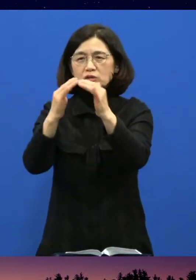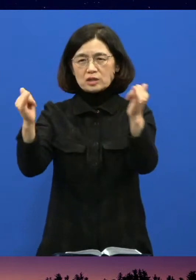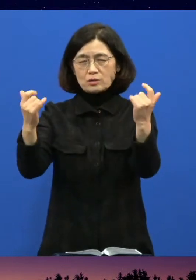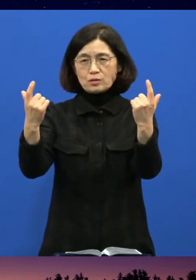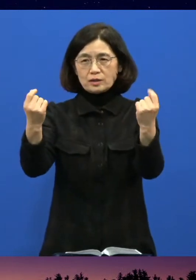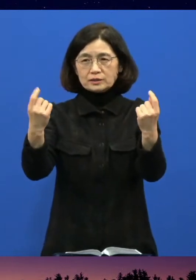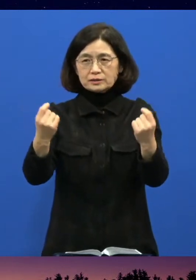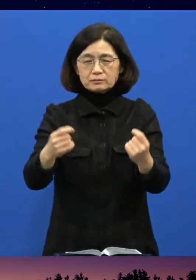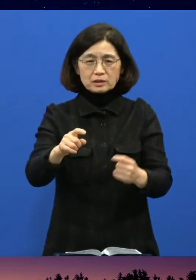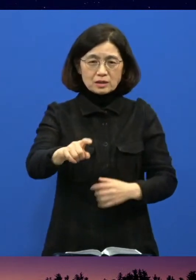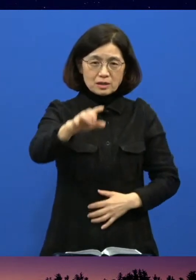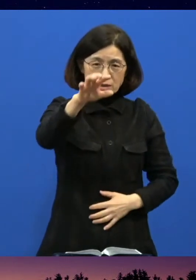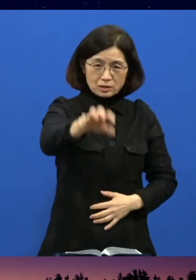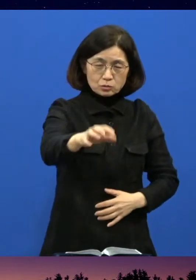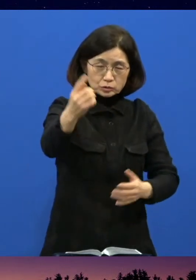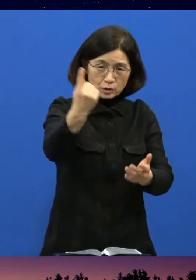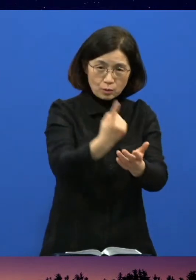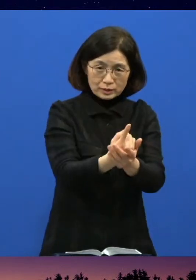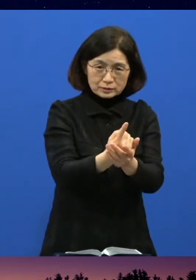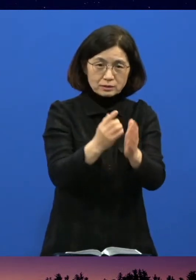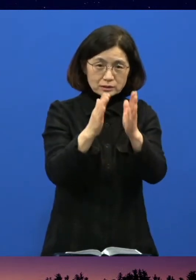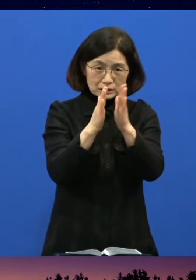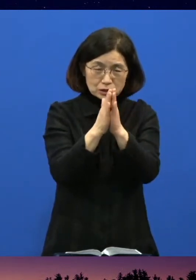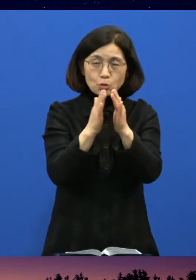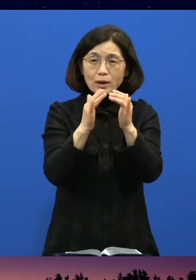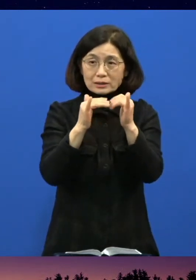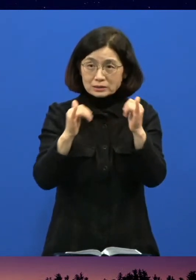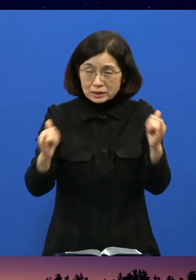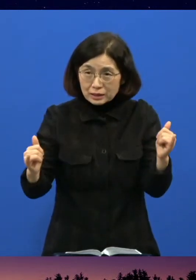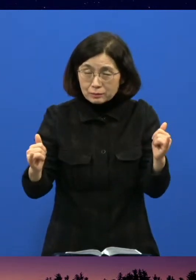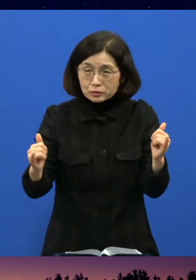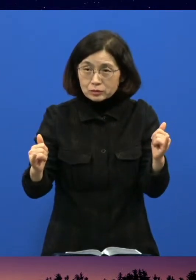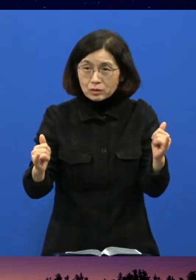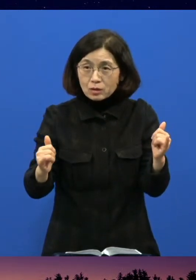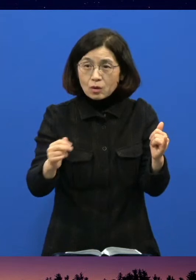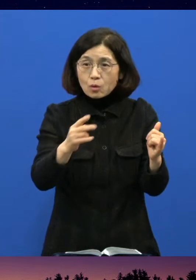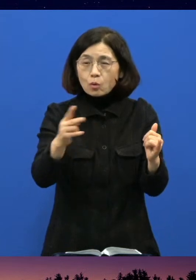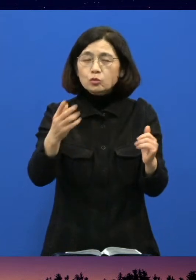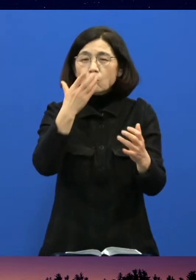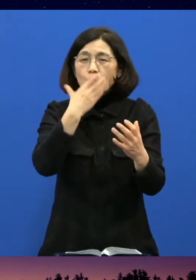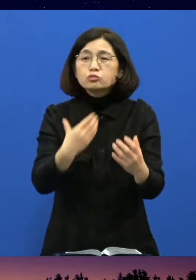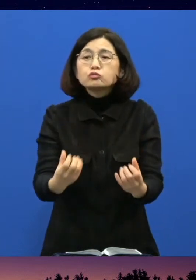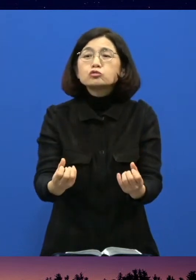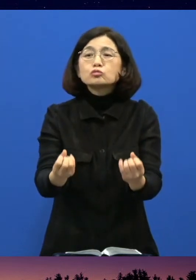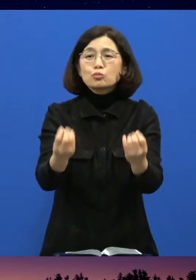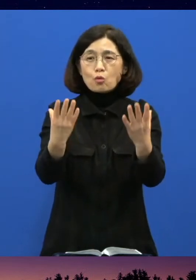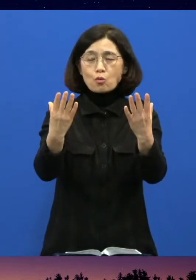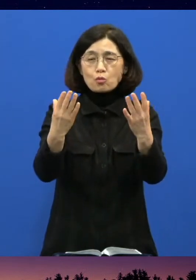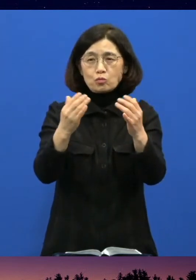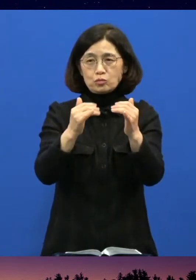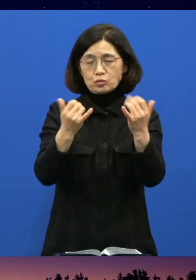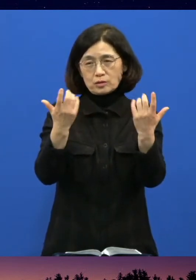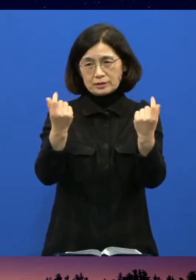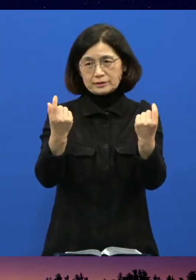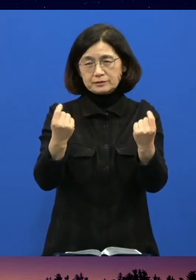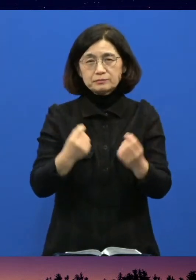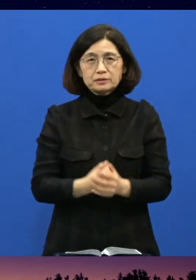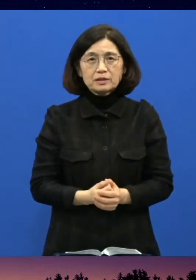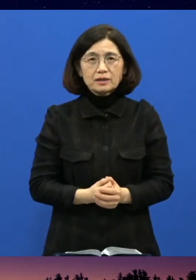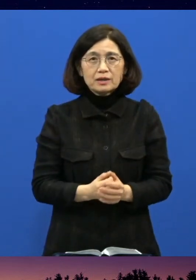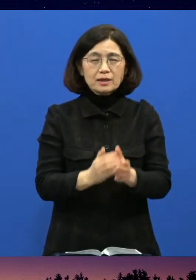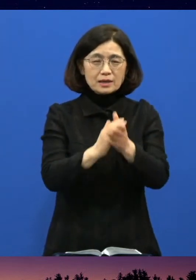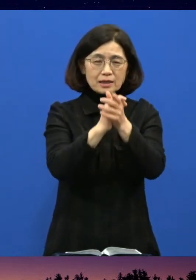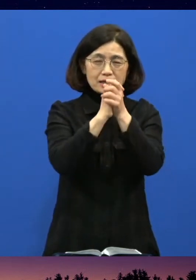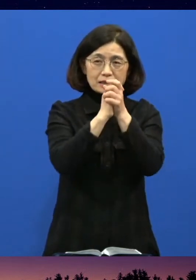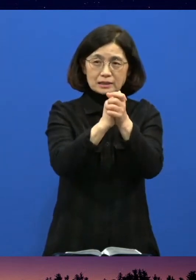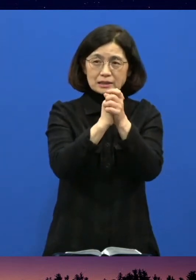자리를 포기하지 않고 살아가는 그 자체가 복인 줄로 믿습니다. 딴 게 없어요, 여러분. 딴 게 없어요. 기도는 하나님의 그